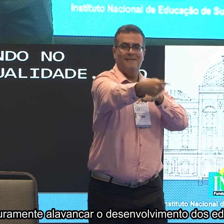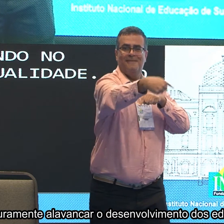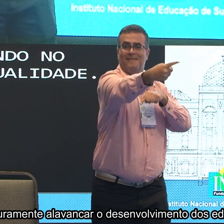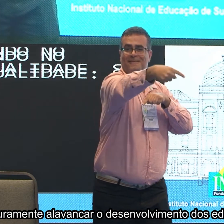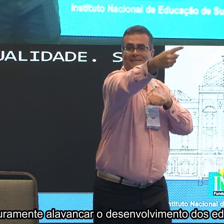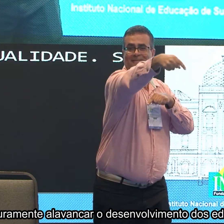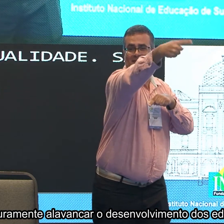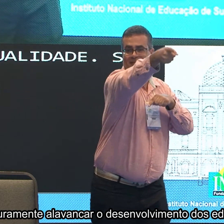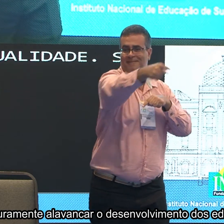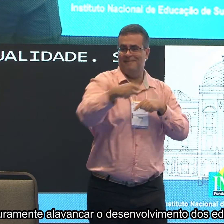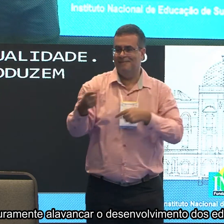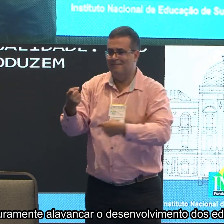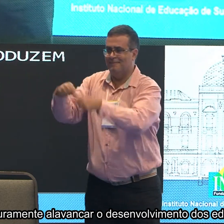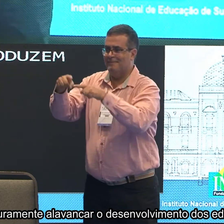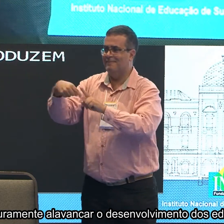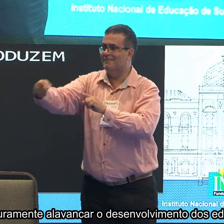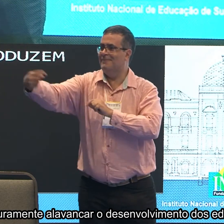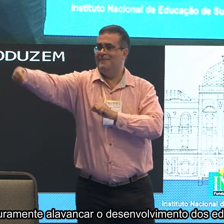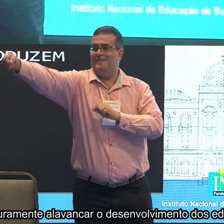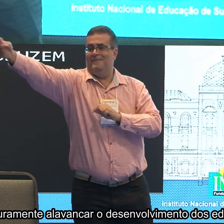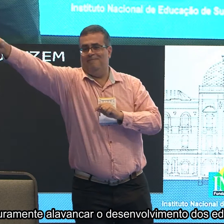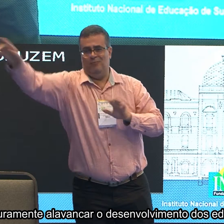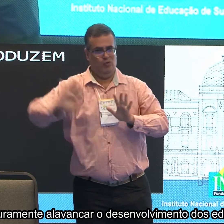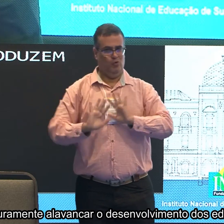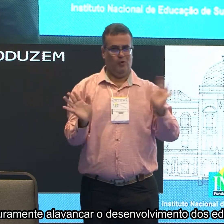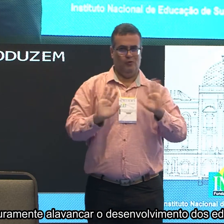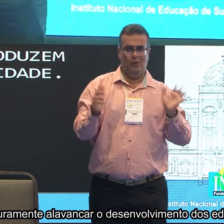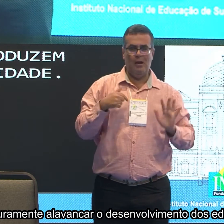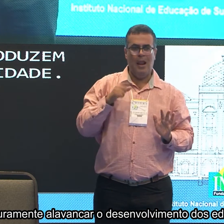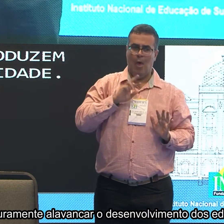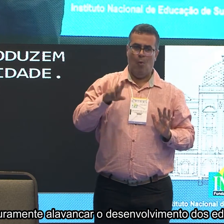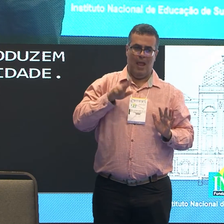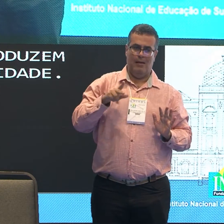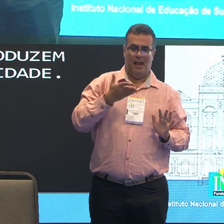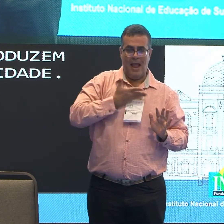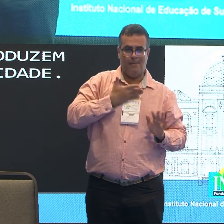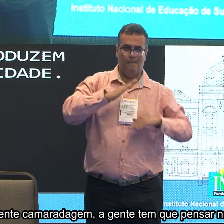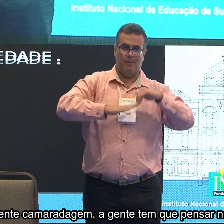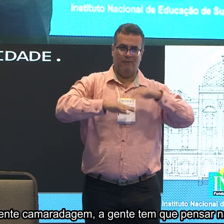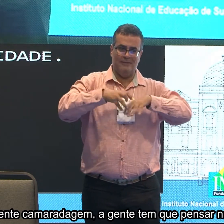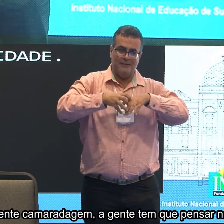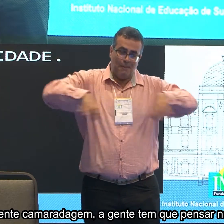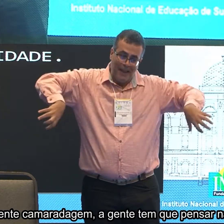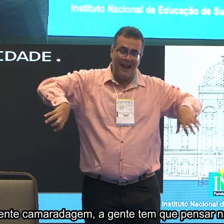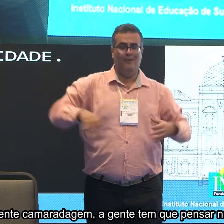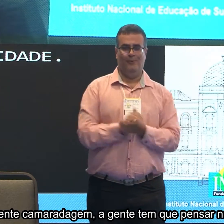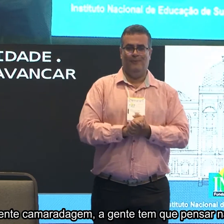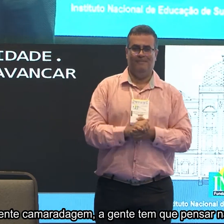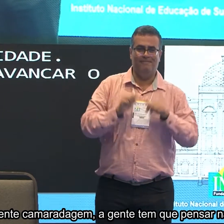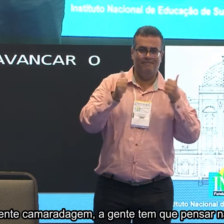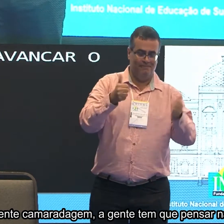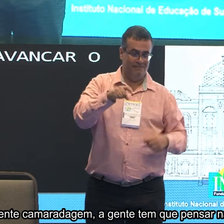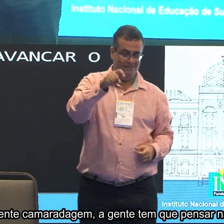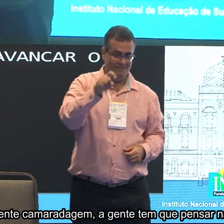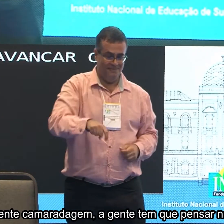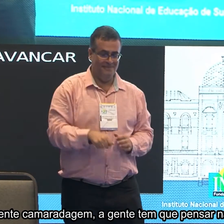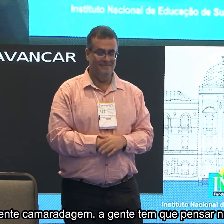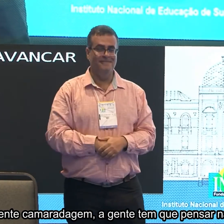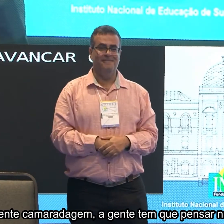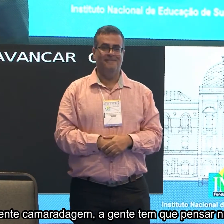futuramente alavancar o desenvolvimento dos educandos. Não é somente camaradagem, a gente